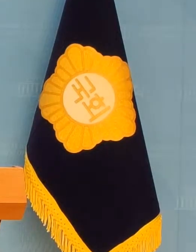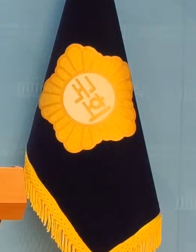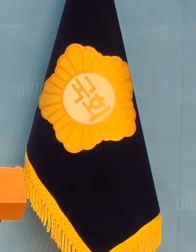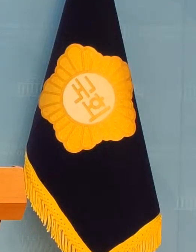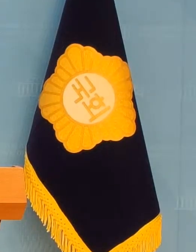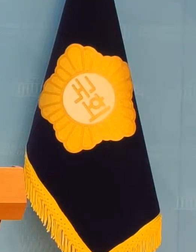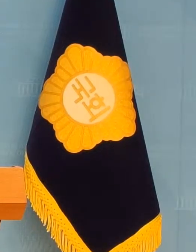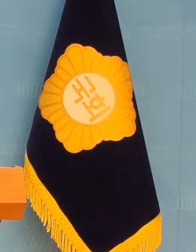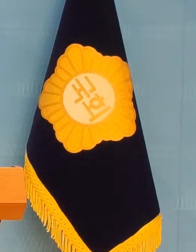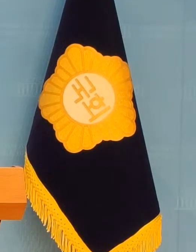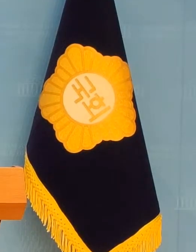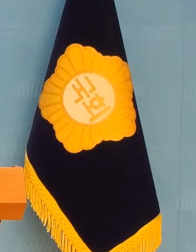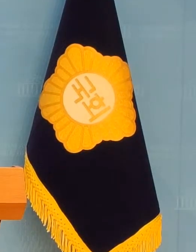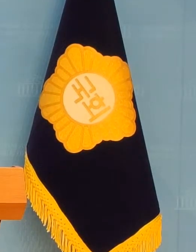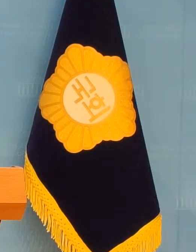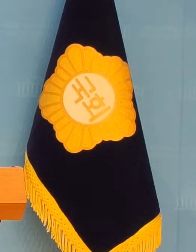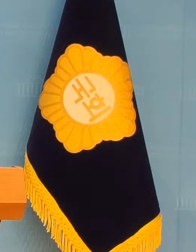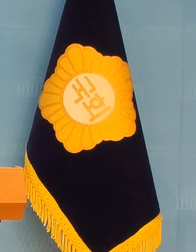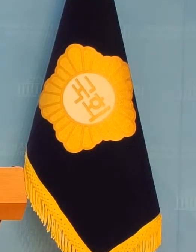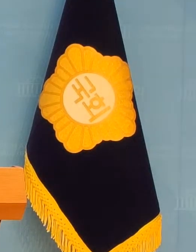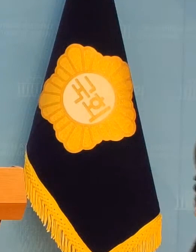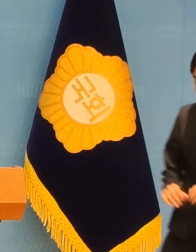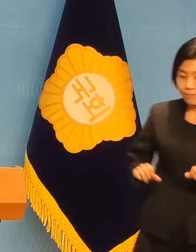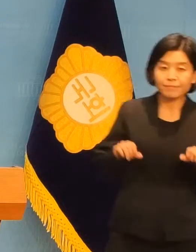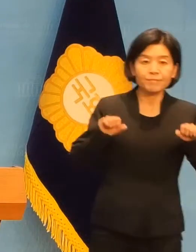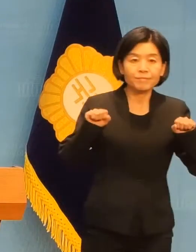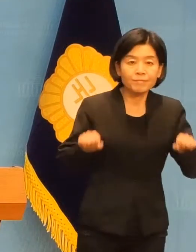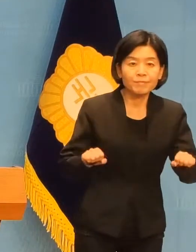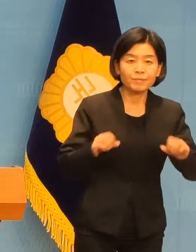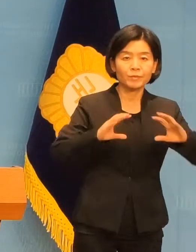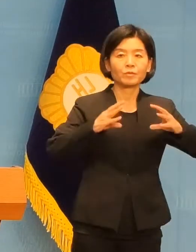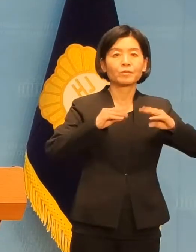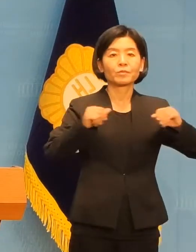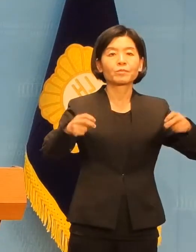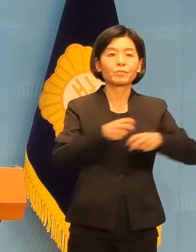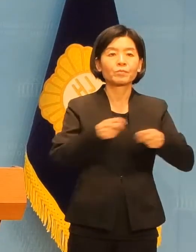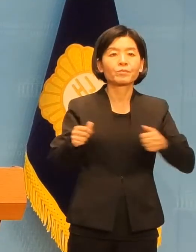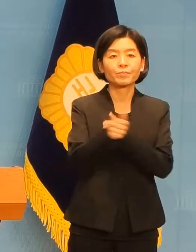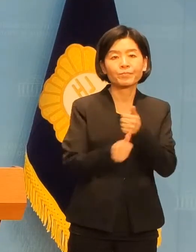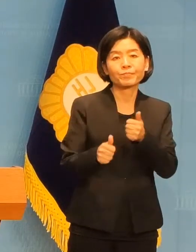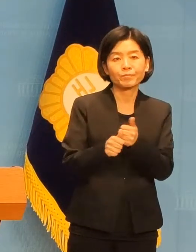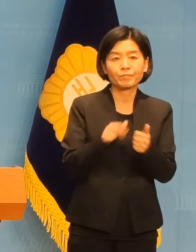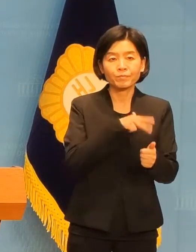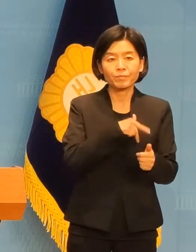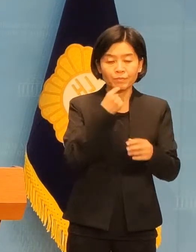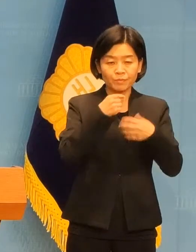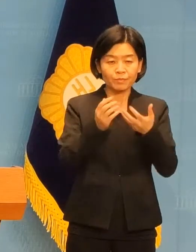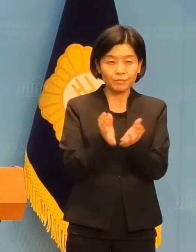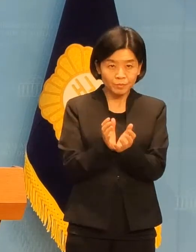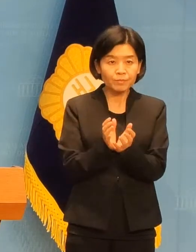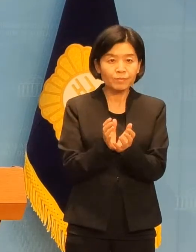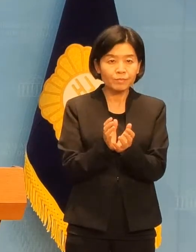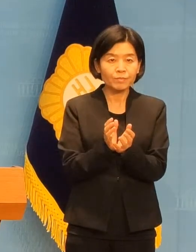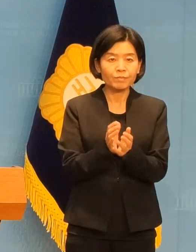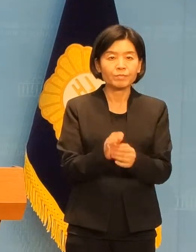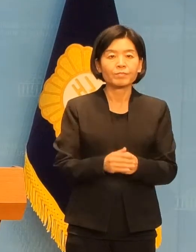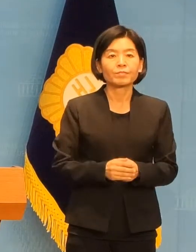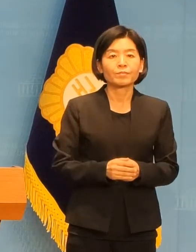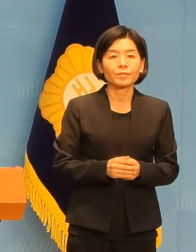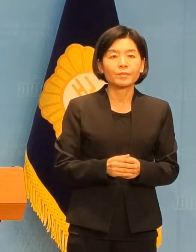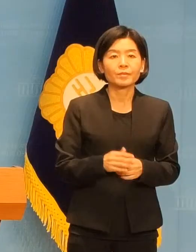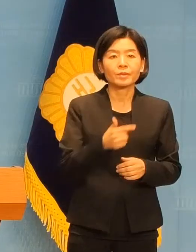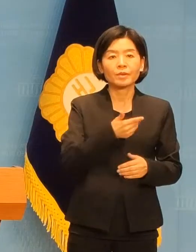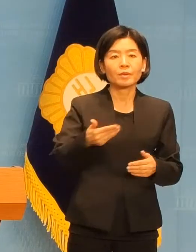네, 먼저 간단하게 인사드리겠습니다. 저는 국토교통위원회 소속 더불어민주당 강북구 갑